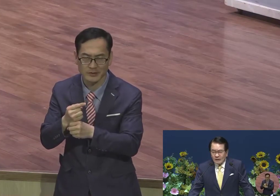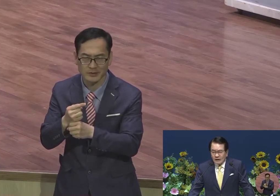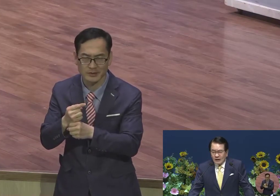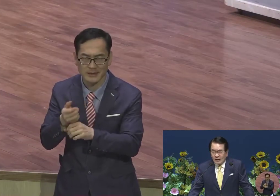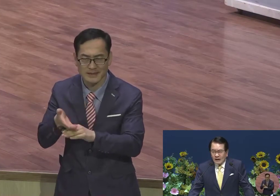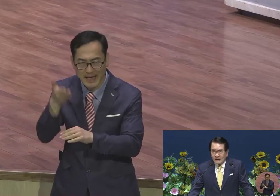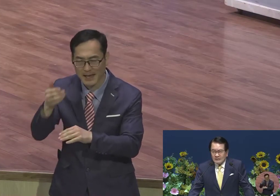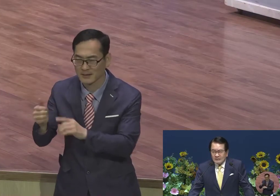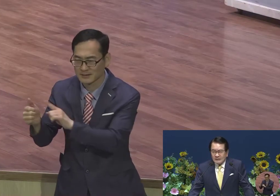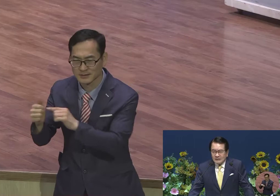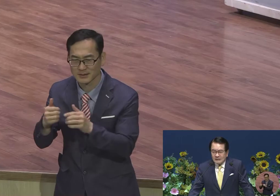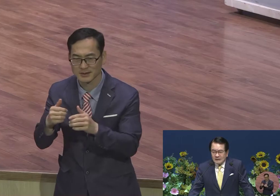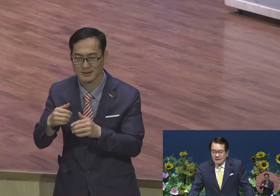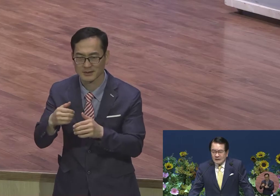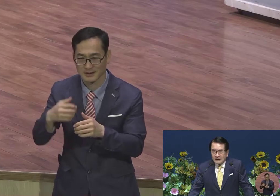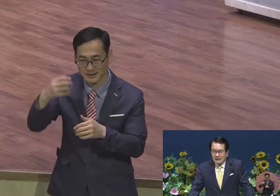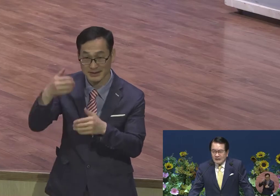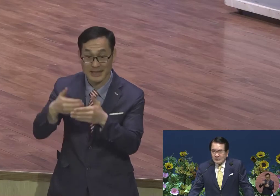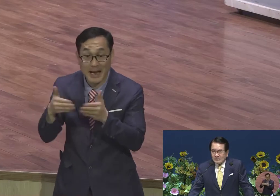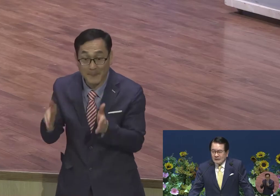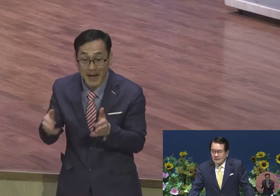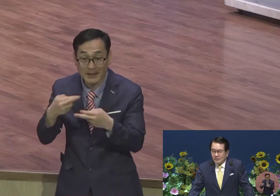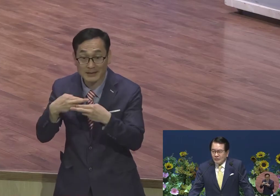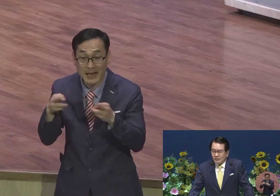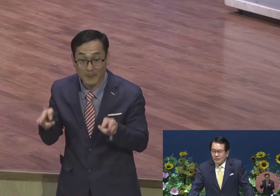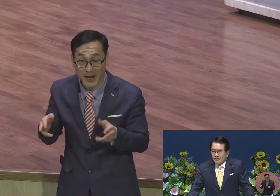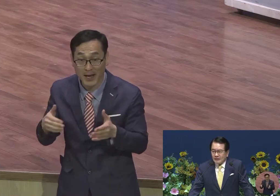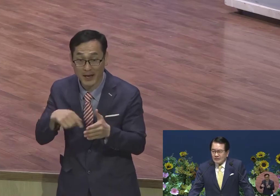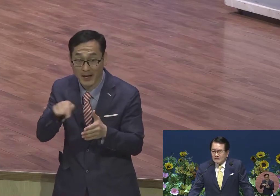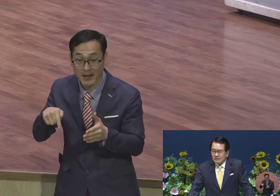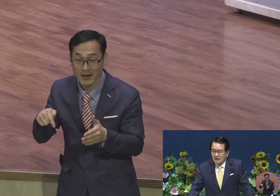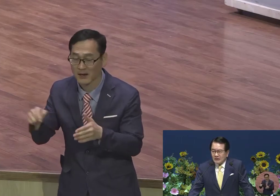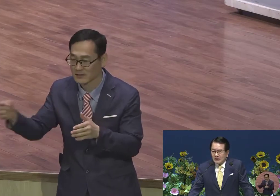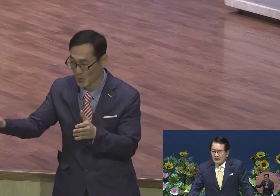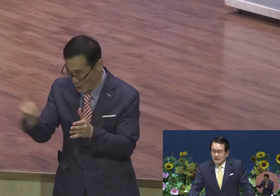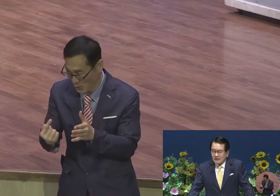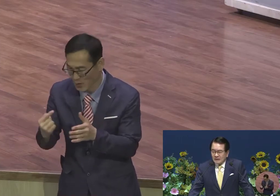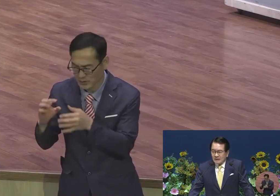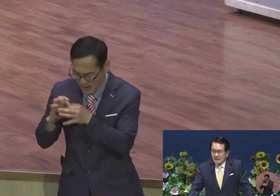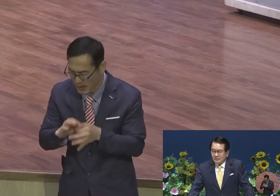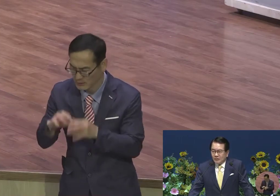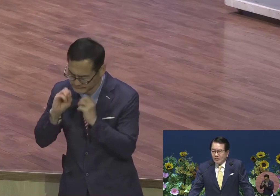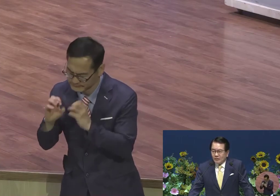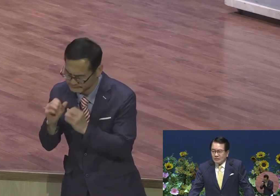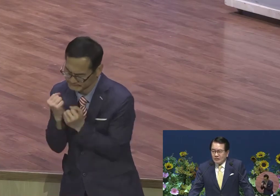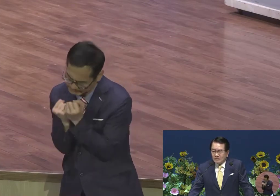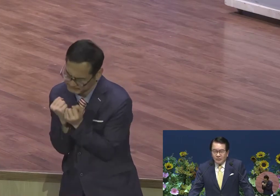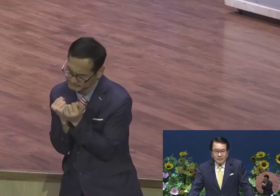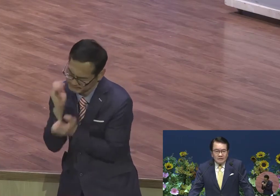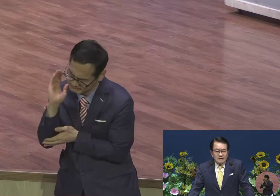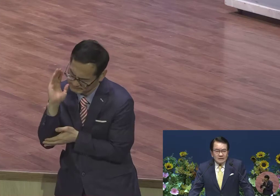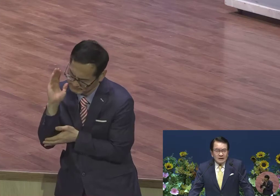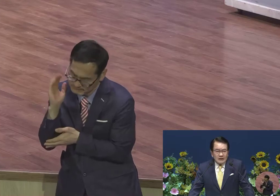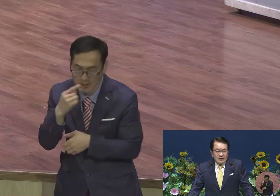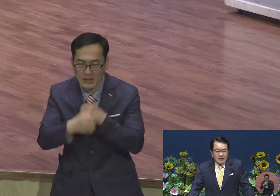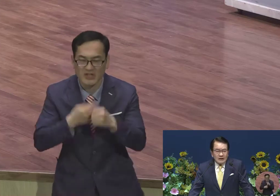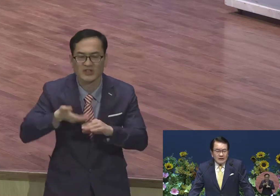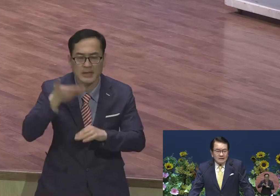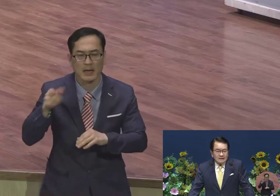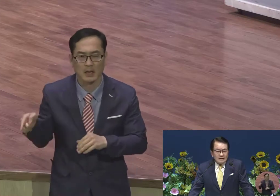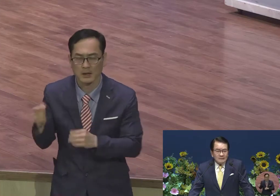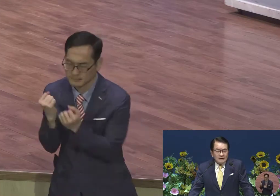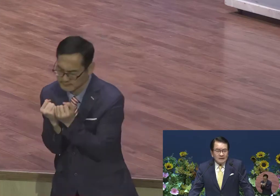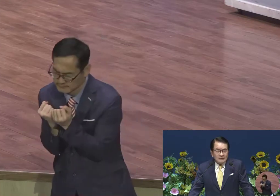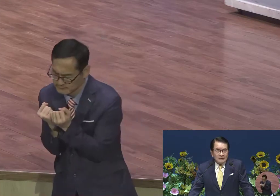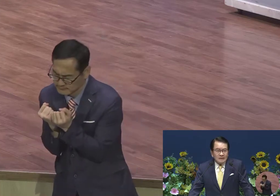전도되어 왔다. 그런 보고도 받았습니다. 그 보고서를 보면서 제가, 아,